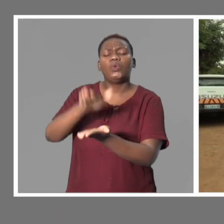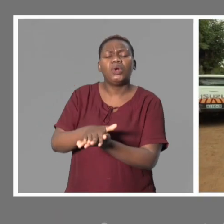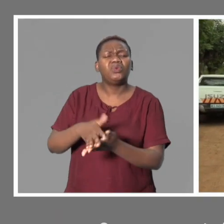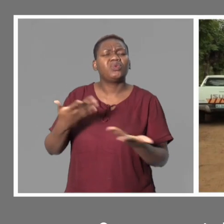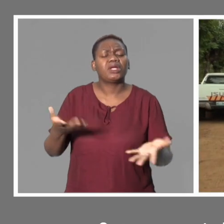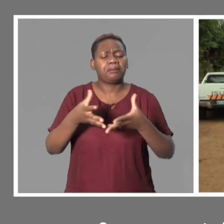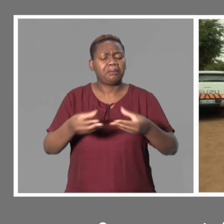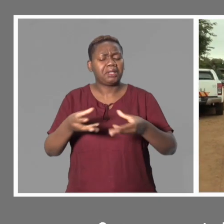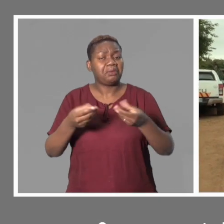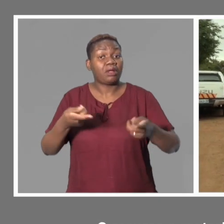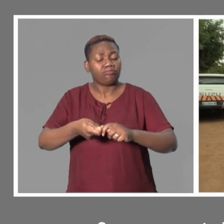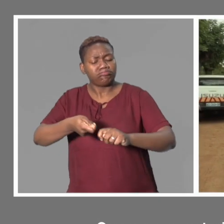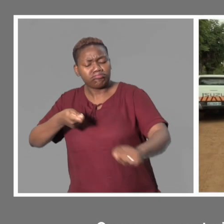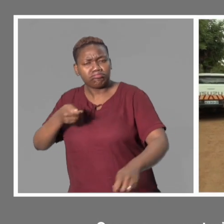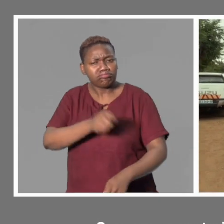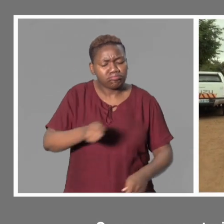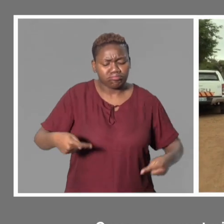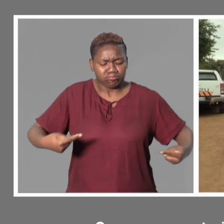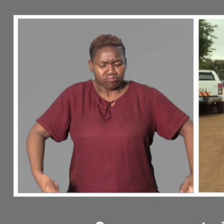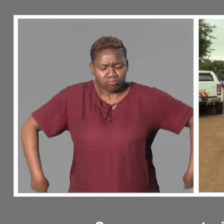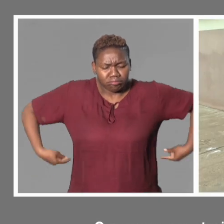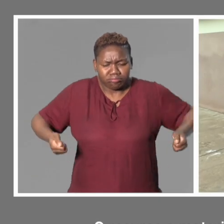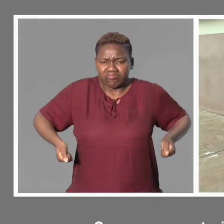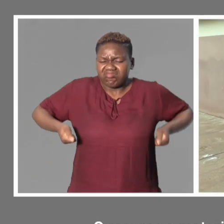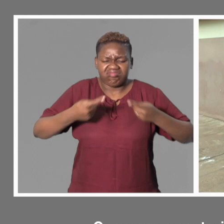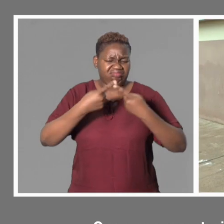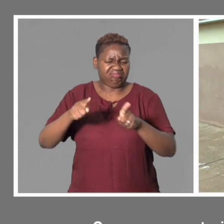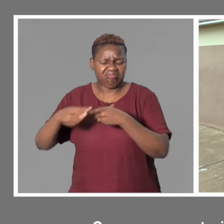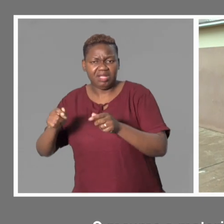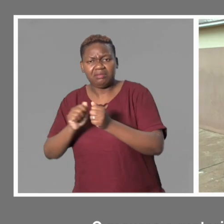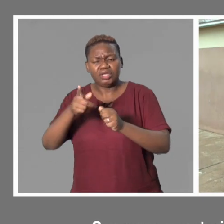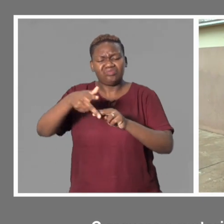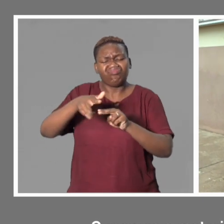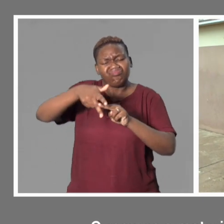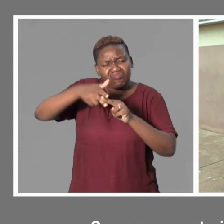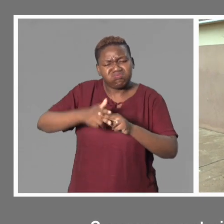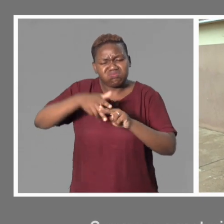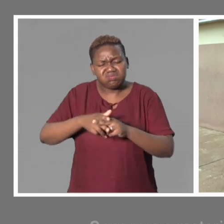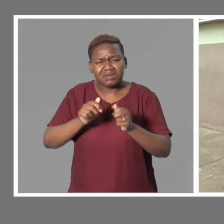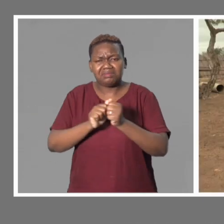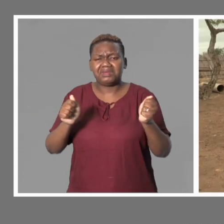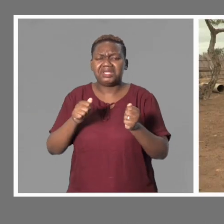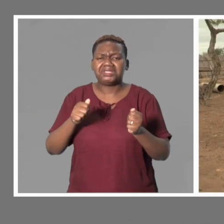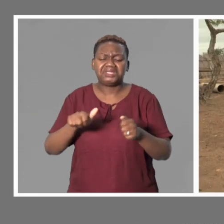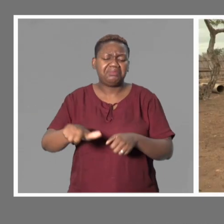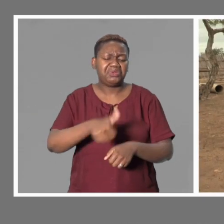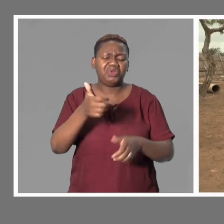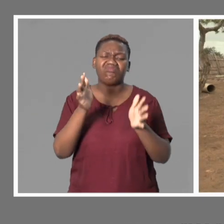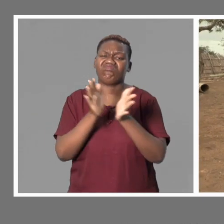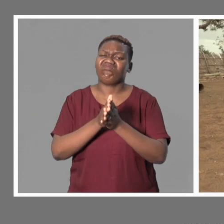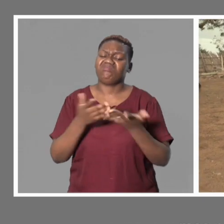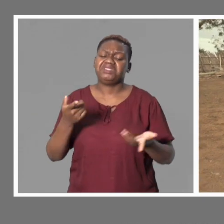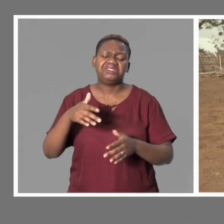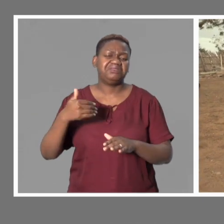O recurso a materiais locais para improvisar meios de compensação tem sido alternativa encontrada, mas nem sempre